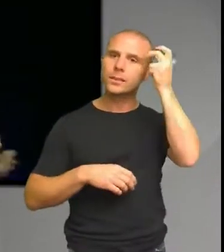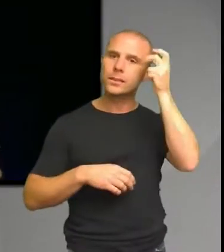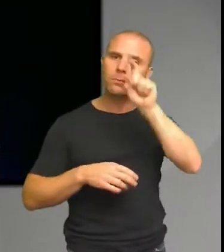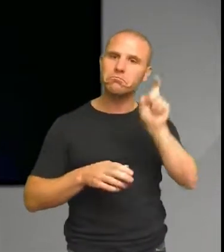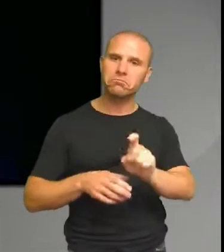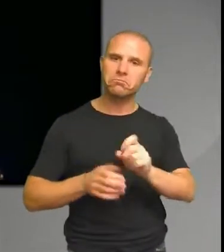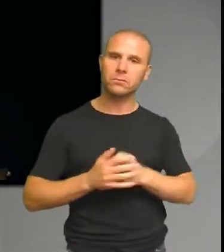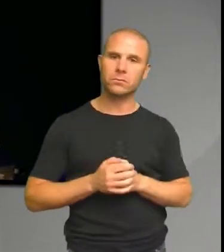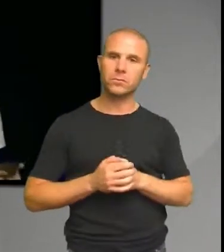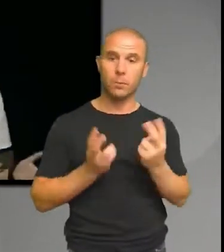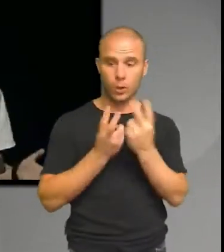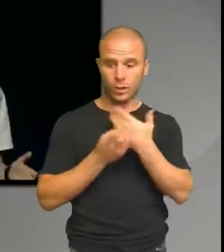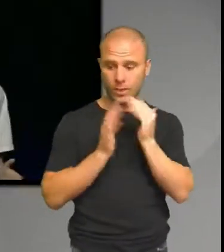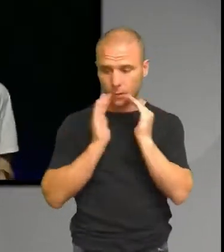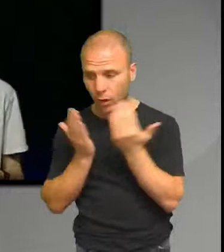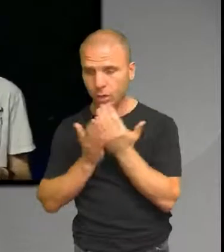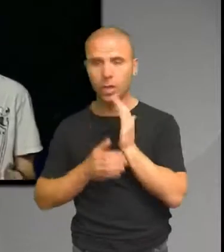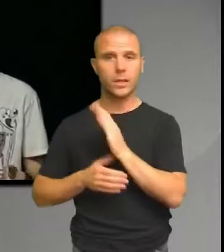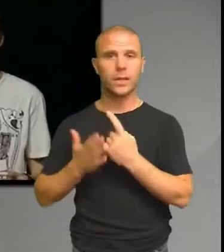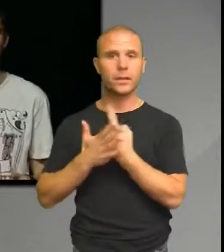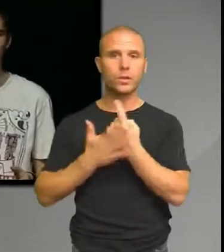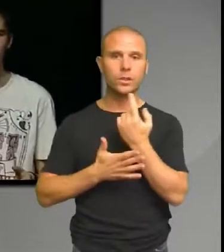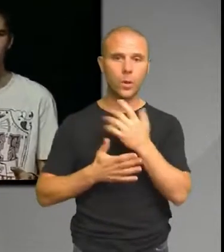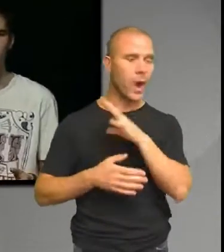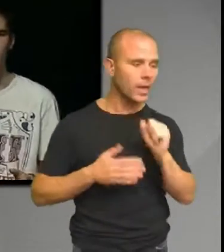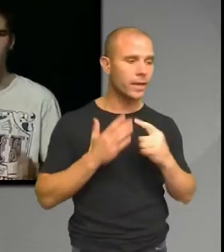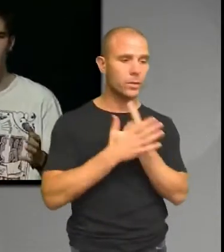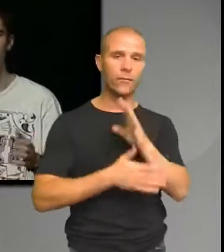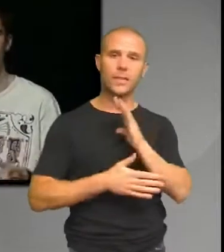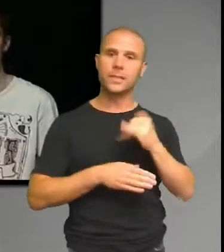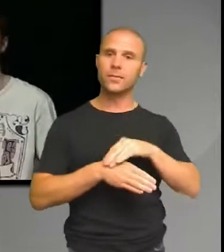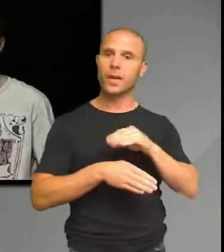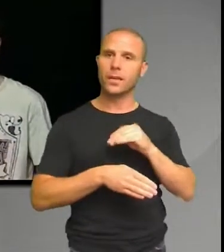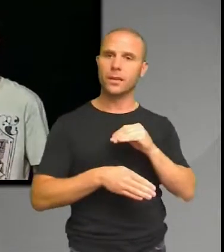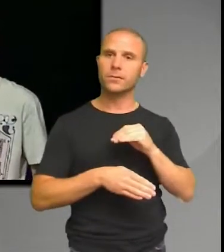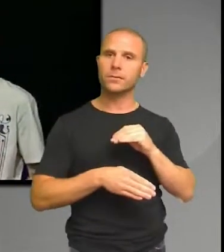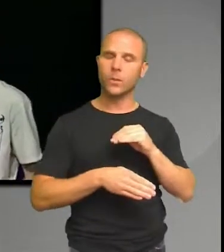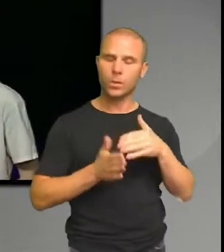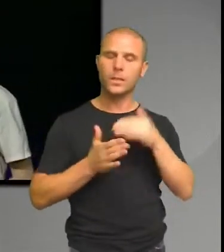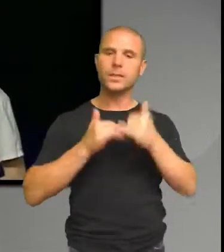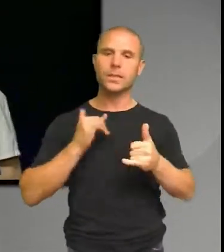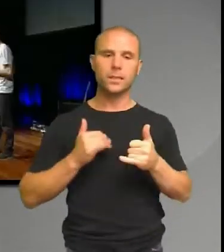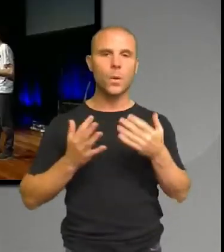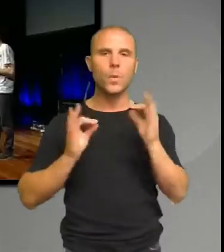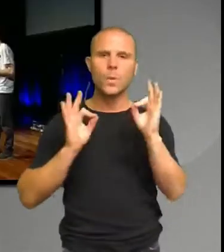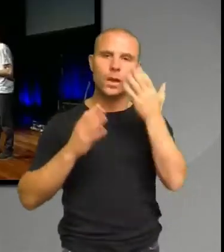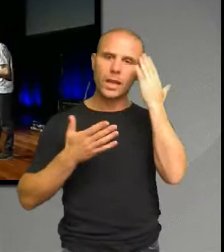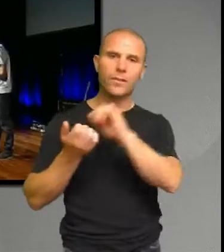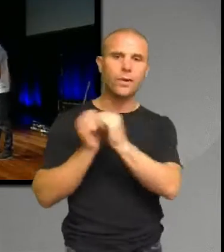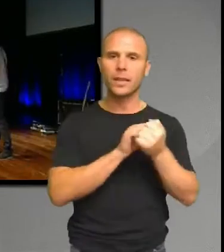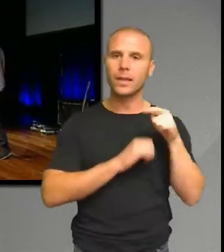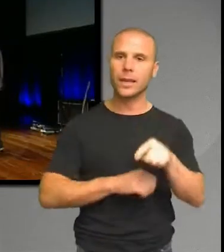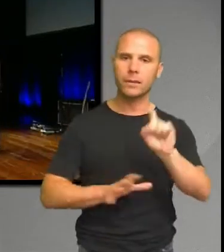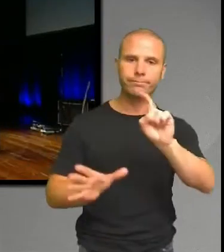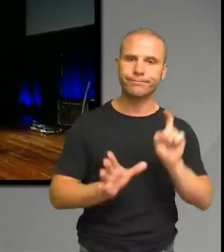Tar vi verkligen vara på de resurser vi har i vårt land? Och slutligen, vad kan vi göra för att detta ska förändras? Tack!